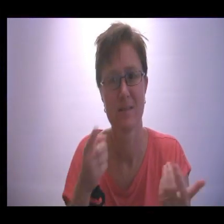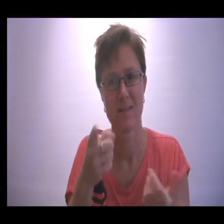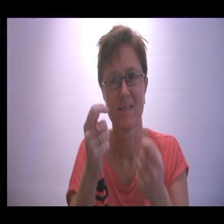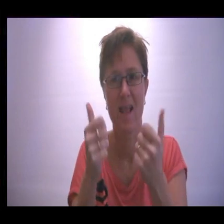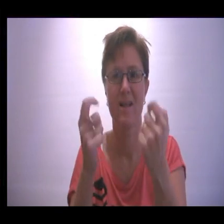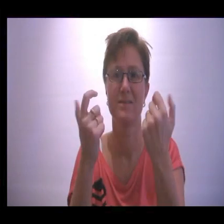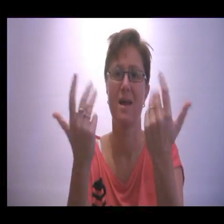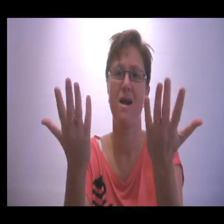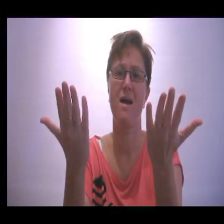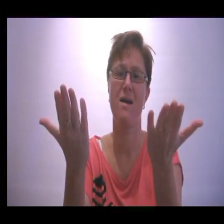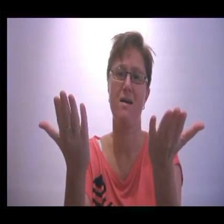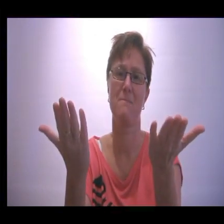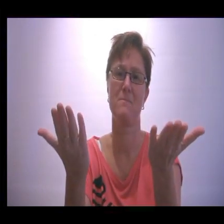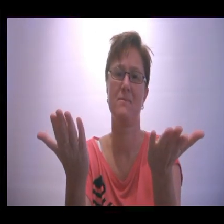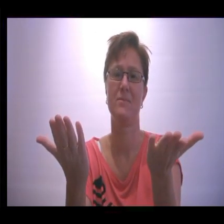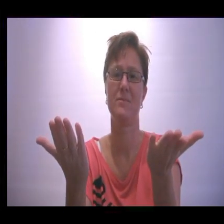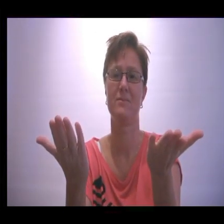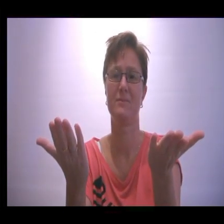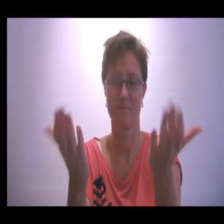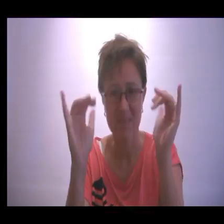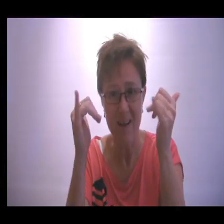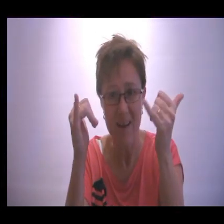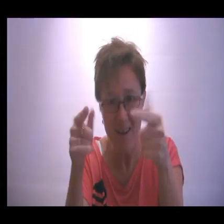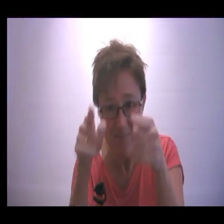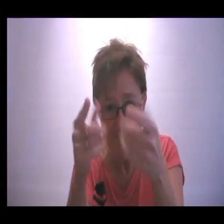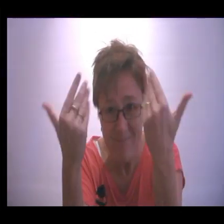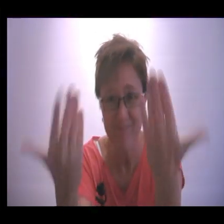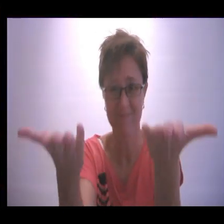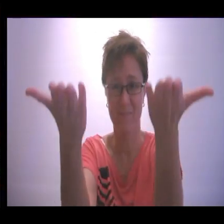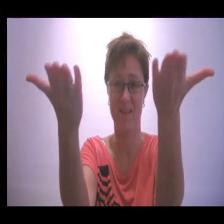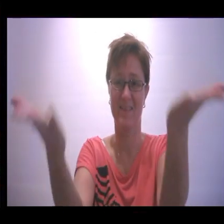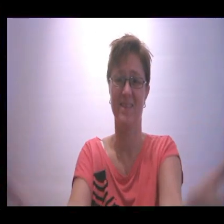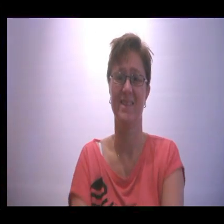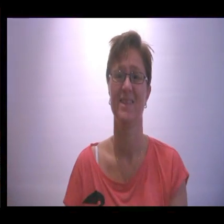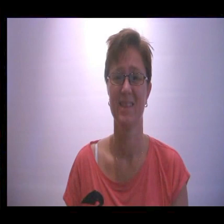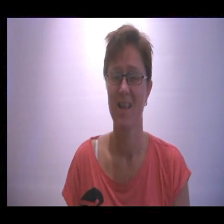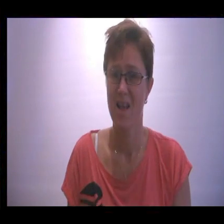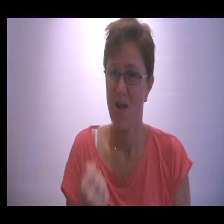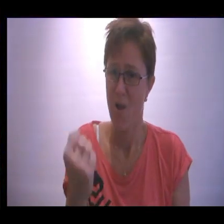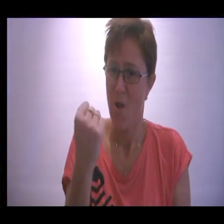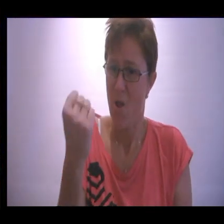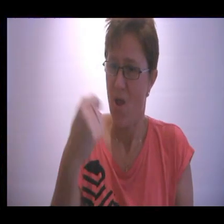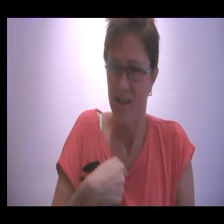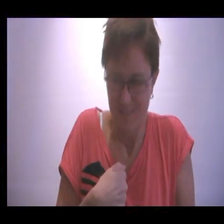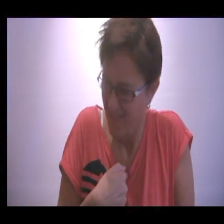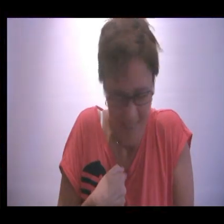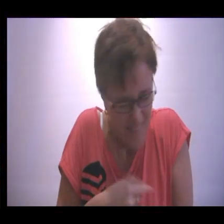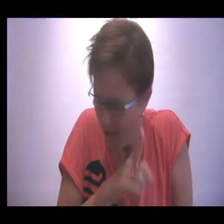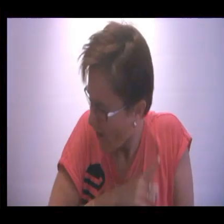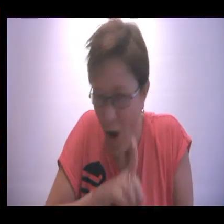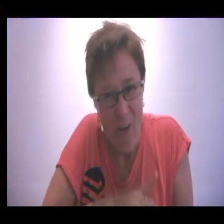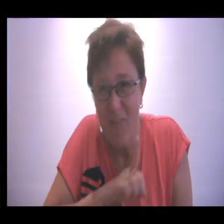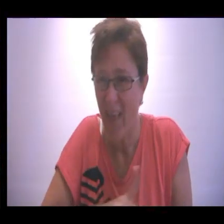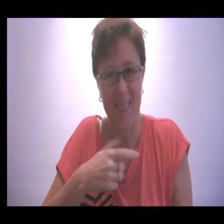zelfzaam Ja dat is wat je bent Ja Onvoorstelbaar Nee nee